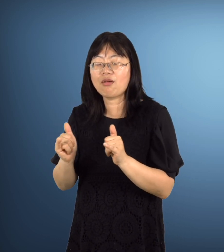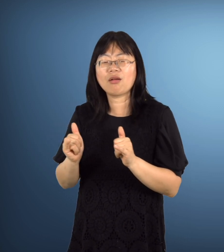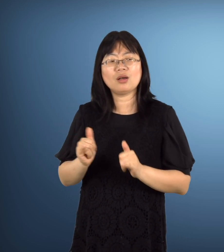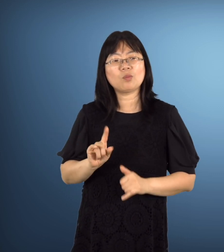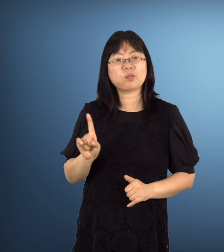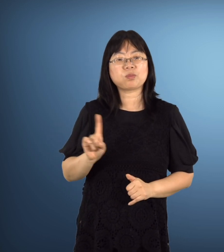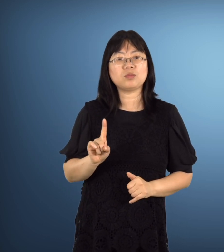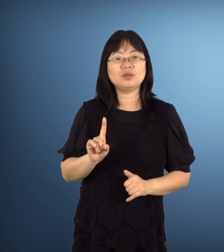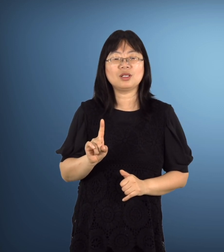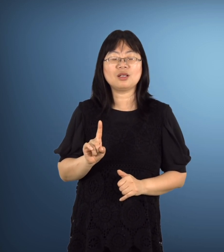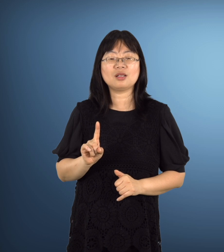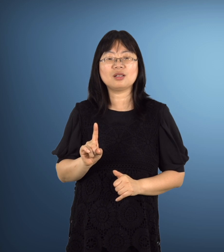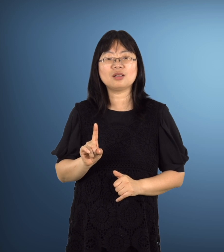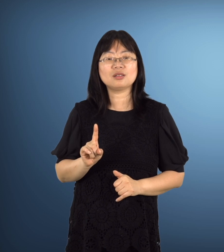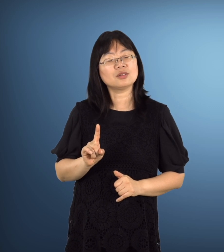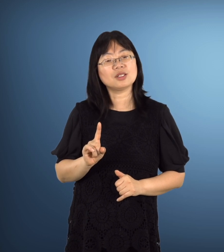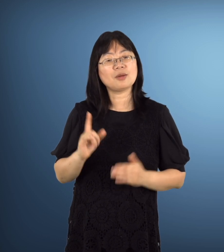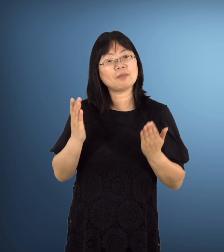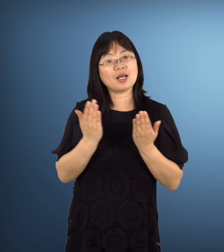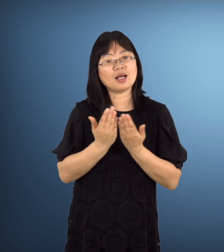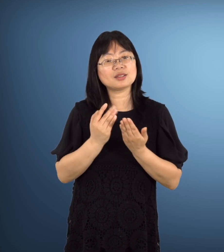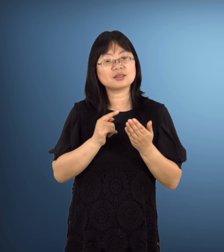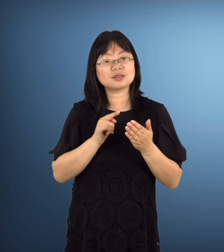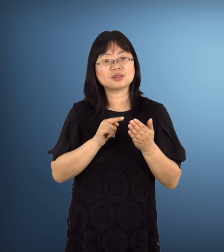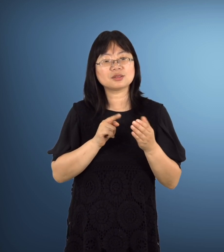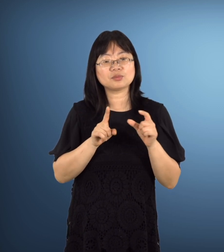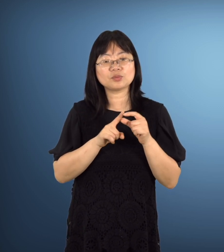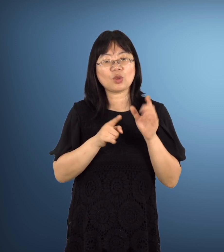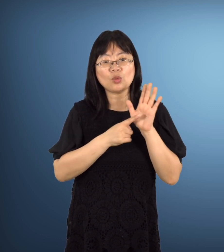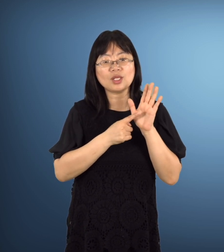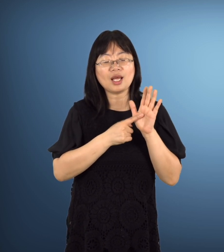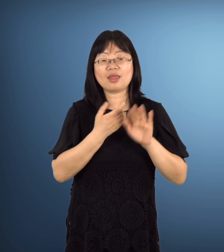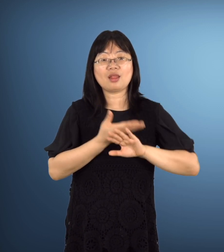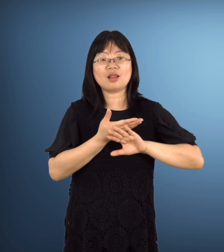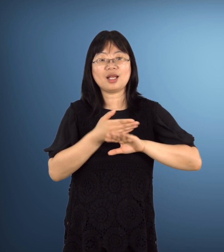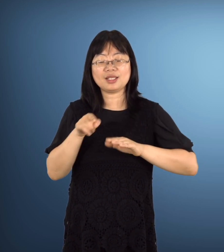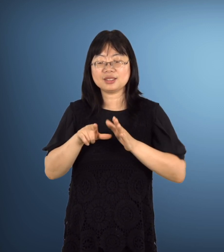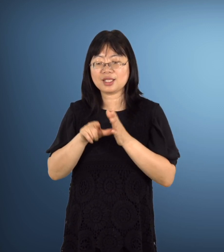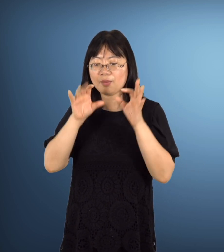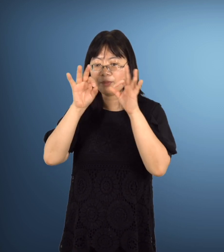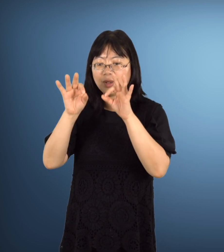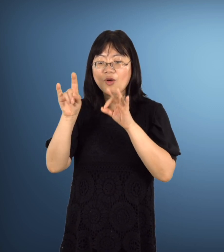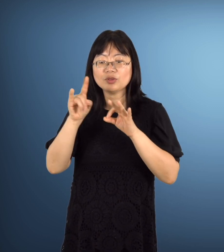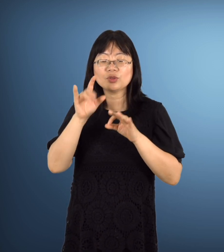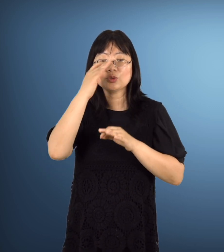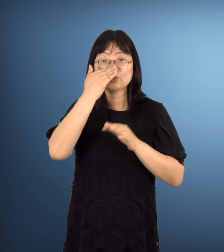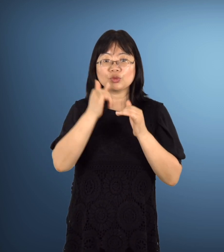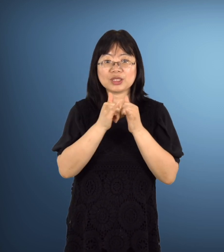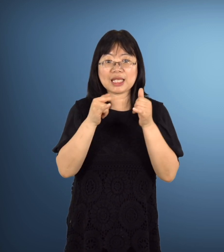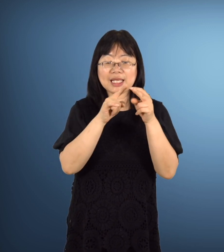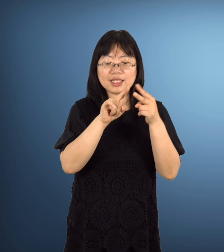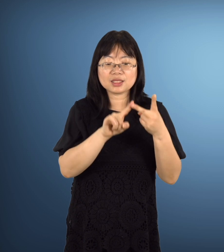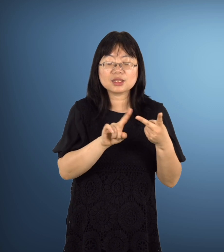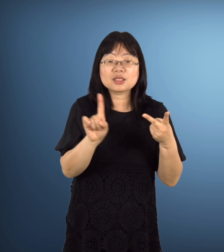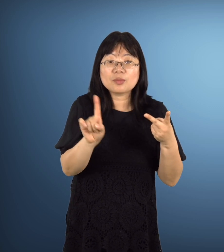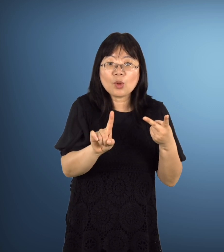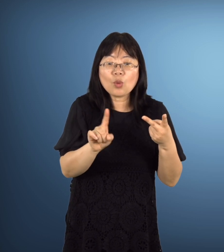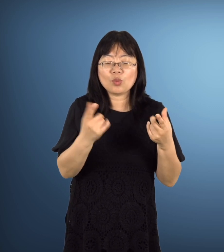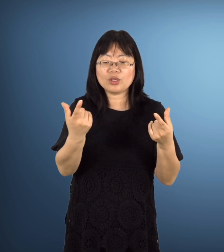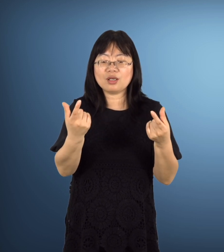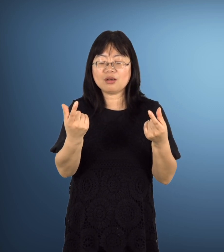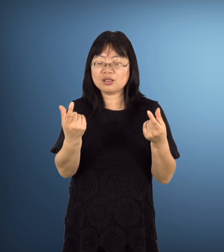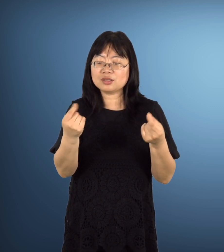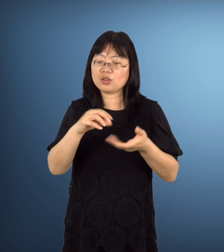썩 그렇게 마뜩한 표현이 아니에요. 이 당시에는 어느 유대인이든지